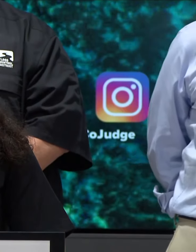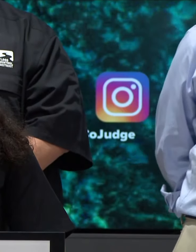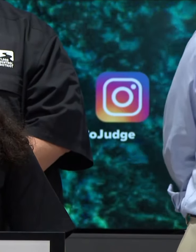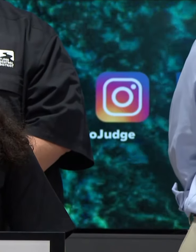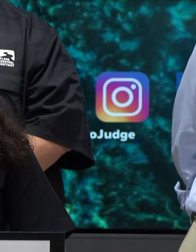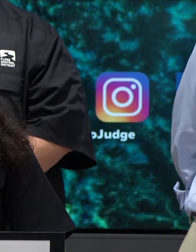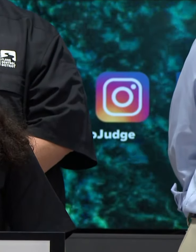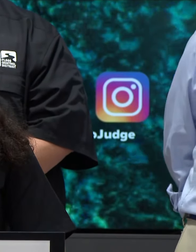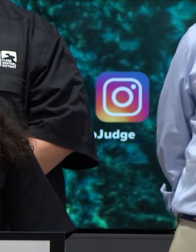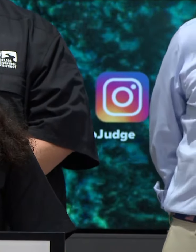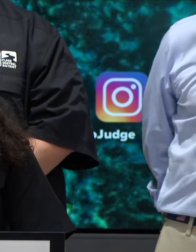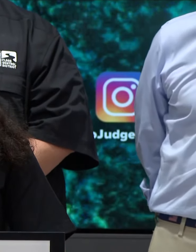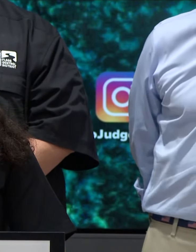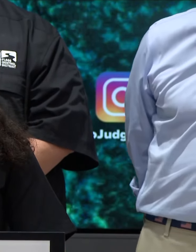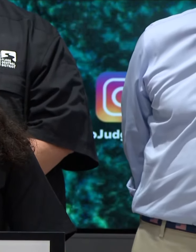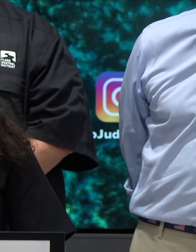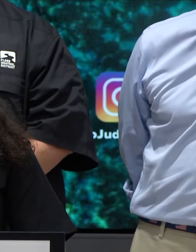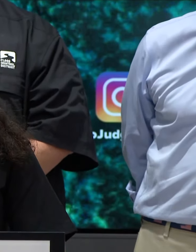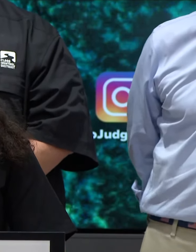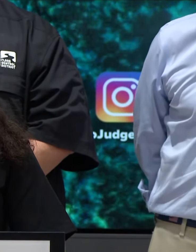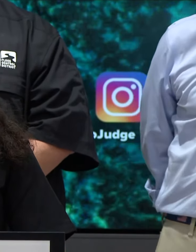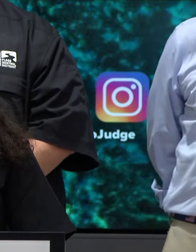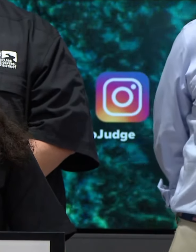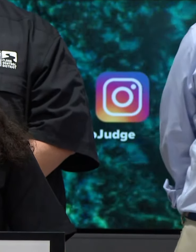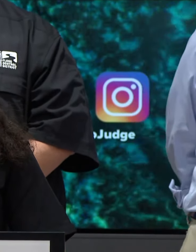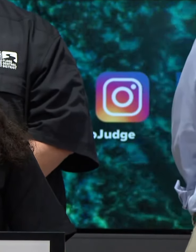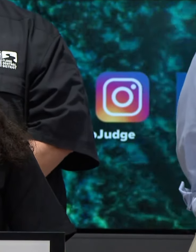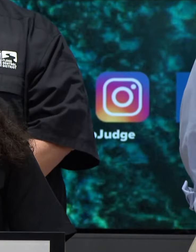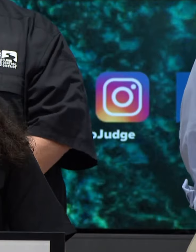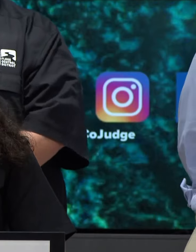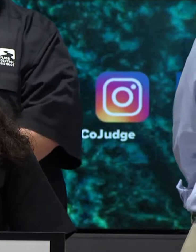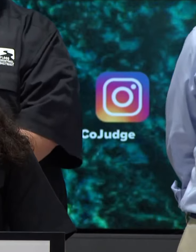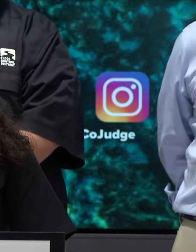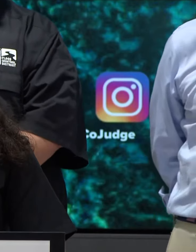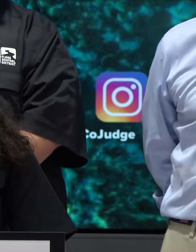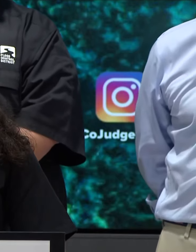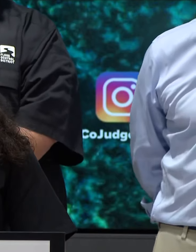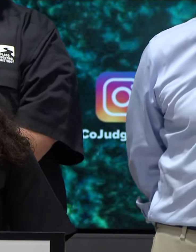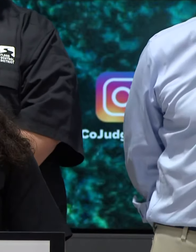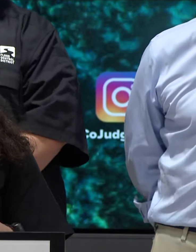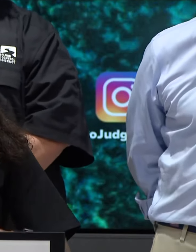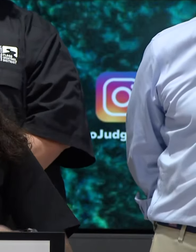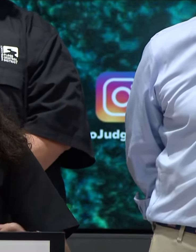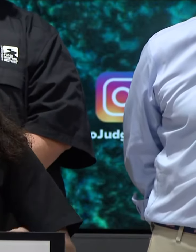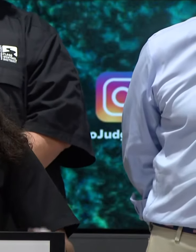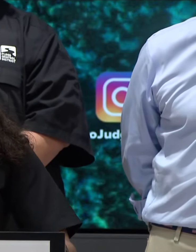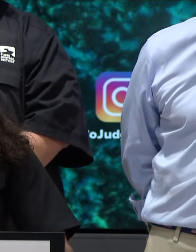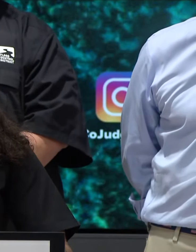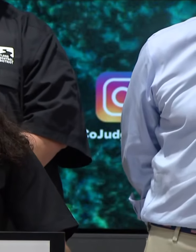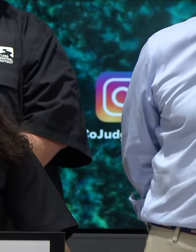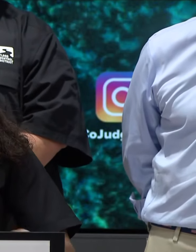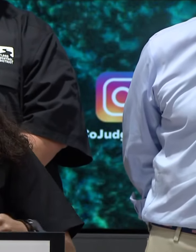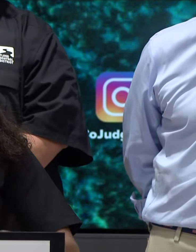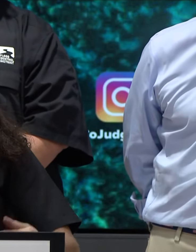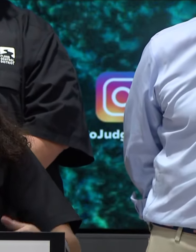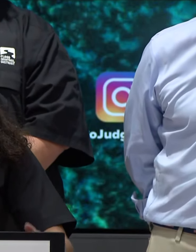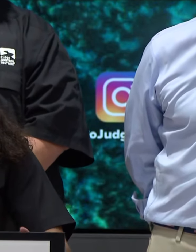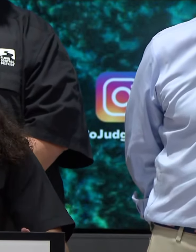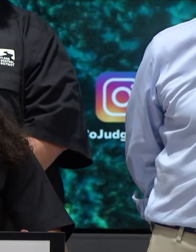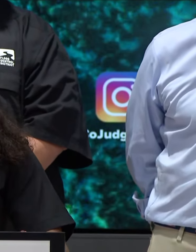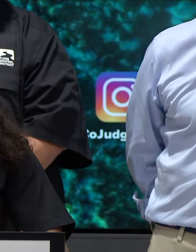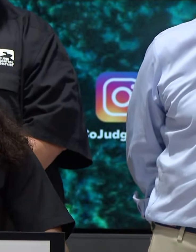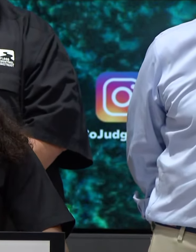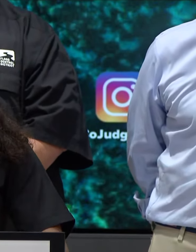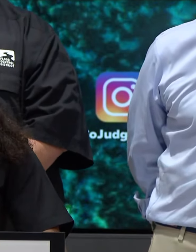ser mucho calor esta semana. El Servicio Meteorológico Nacional ha dicho que todos los días esta semana vamos a tener avisos